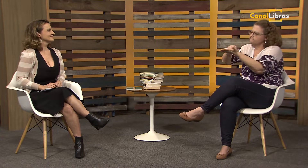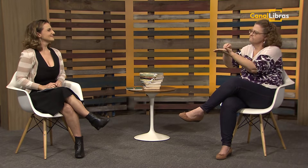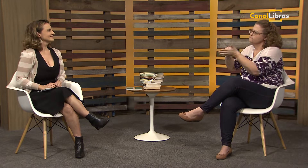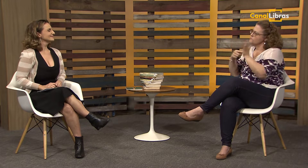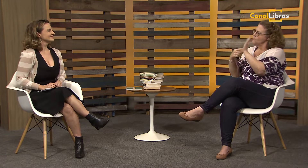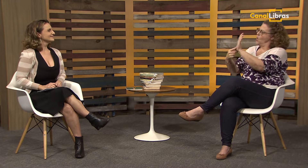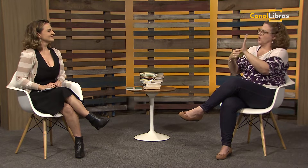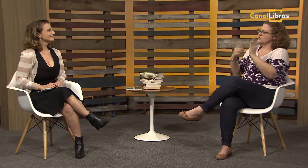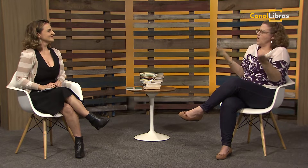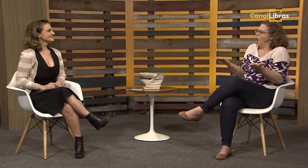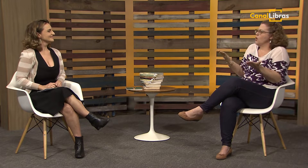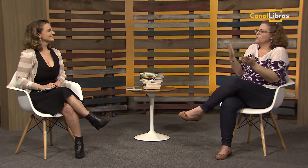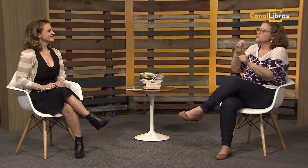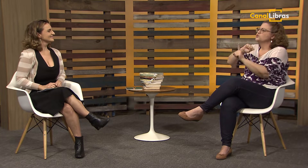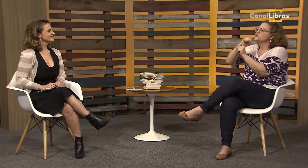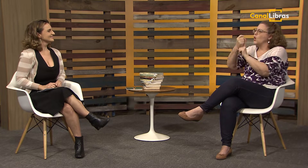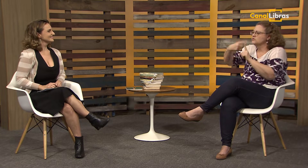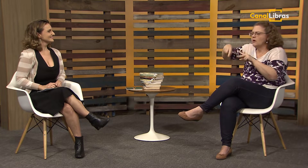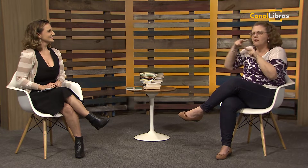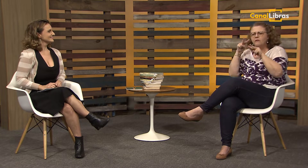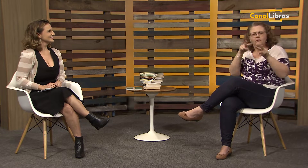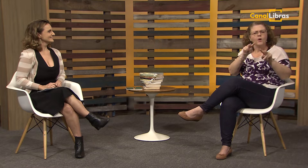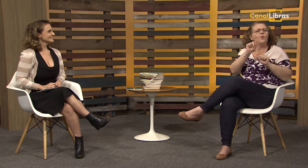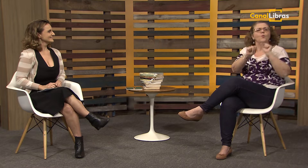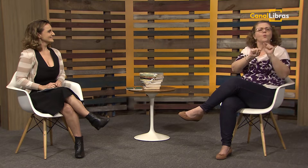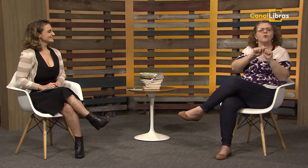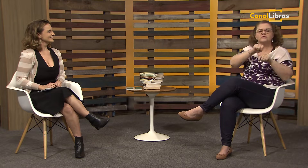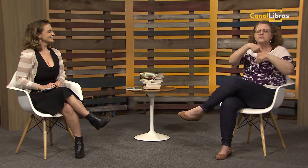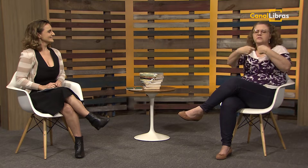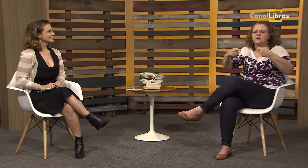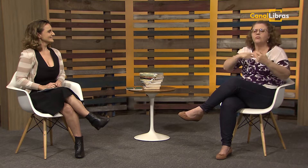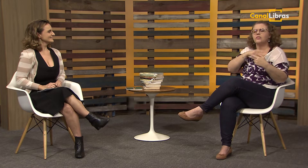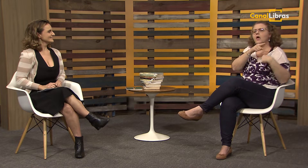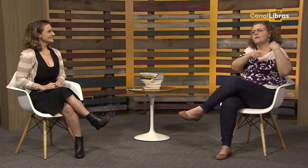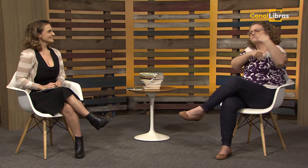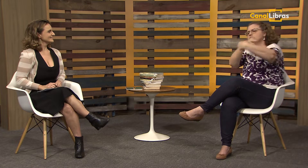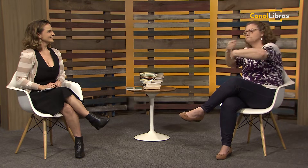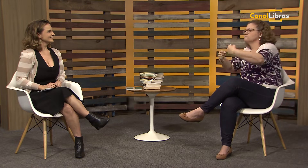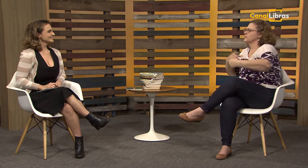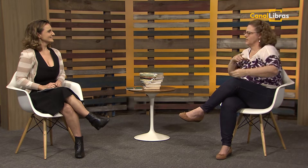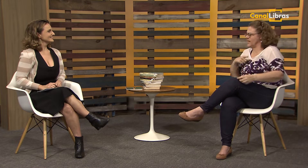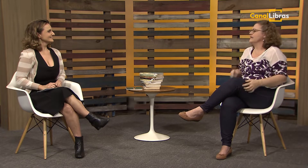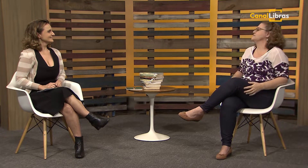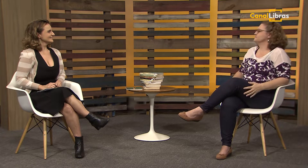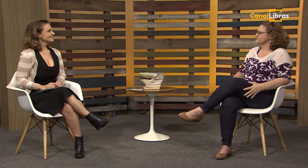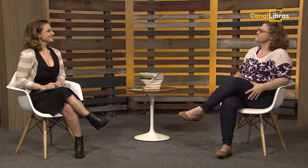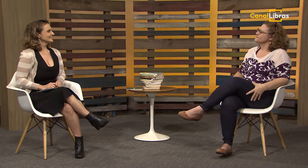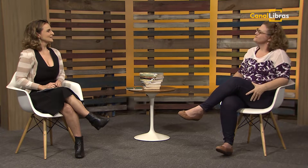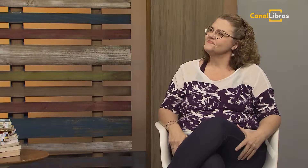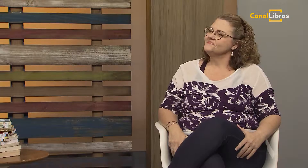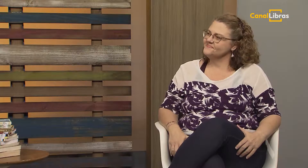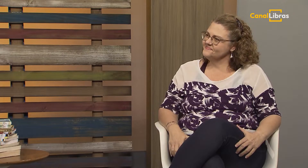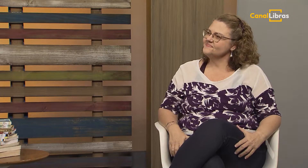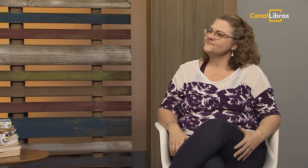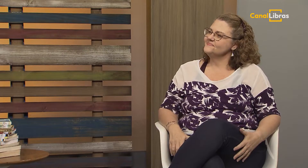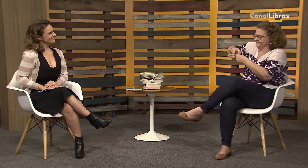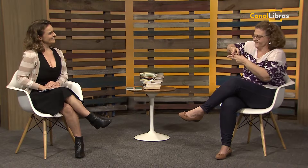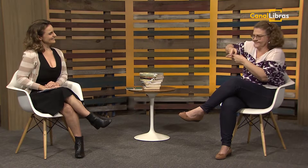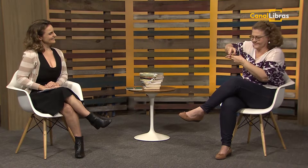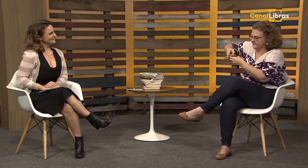fazendo assim o registro dessas mudanças, para mostrar à sociedade que consiga compreender o processo de variações linguísticas. Um outro exemplo é o